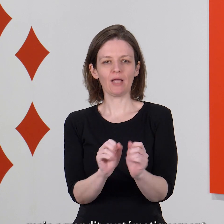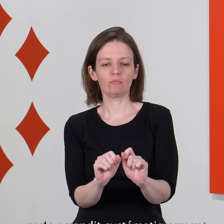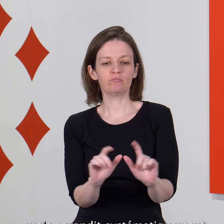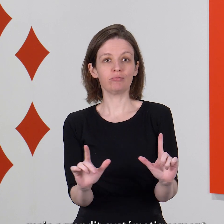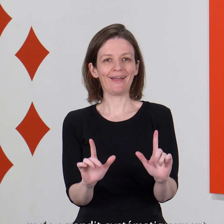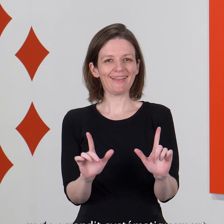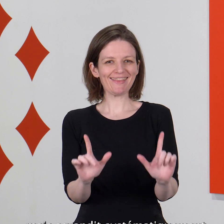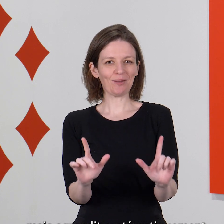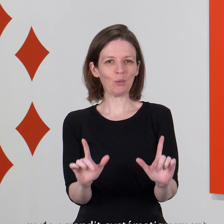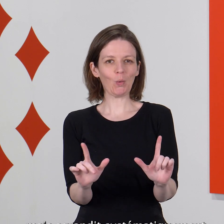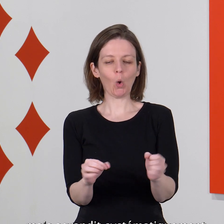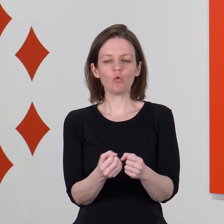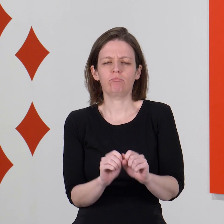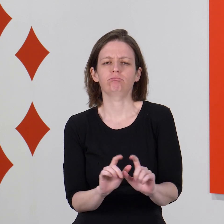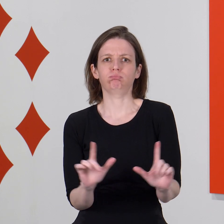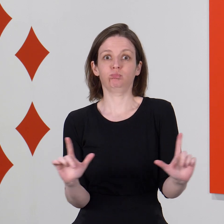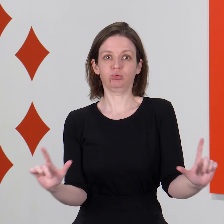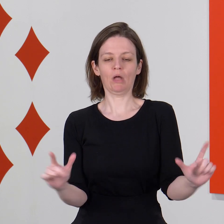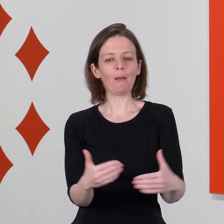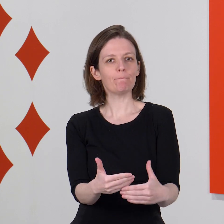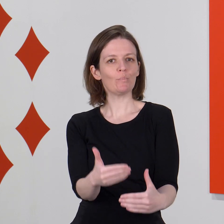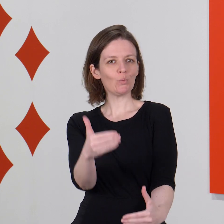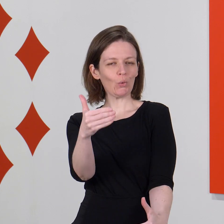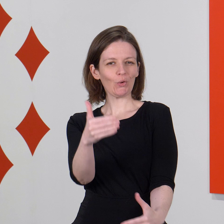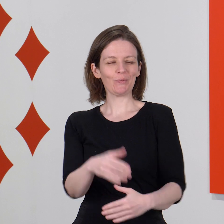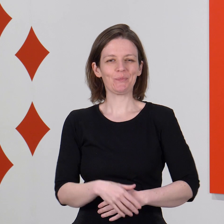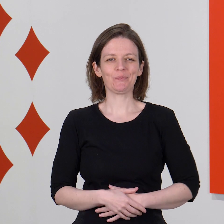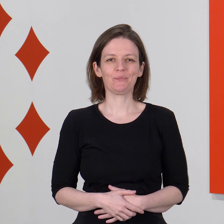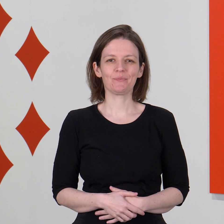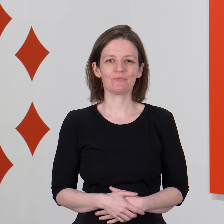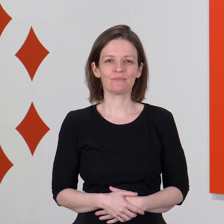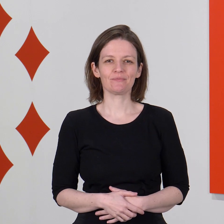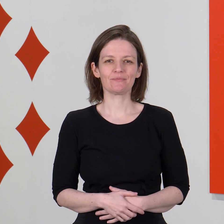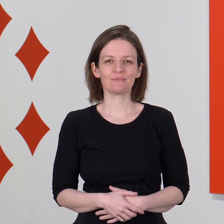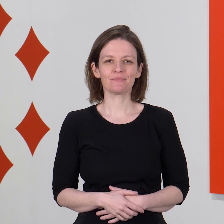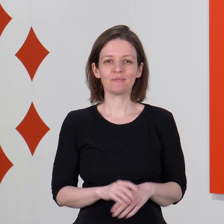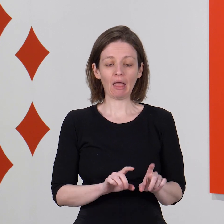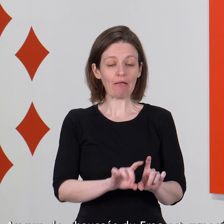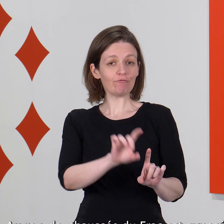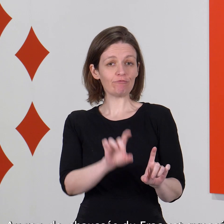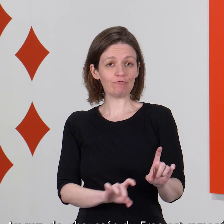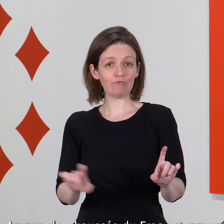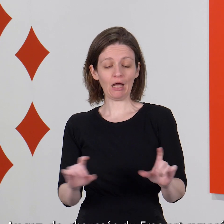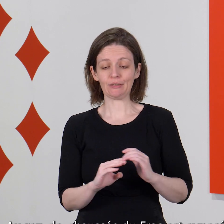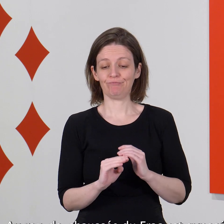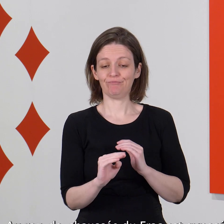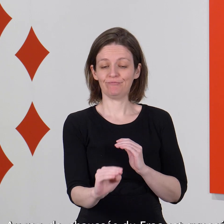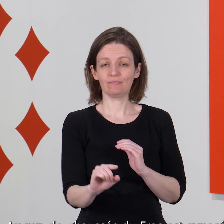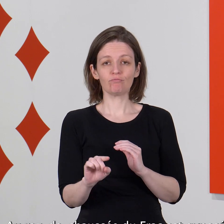systématiquement l'échelle originale pour l'adapter au format d'une toile ou d'un mur. Au rez-de-chaussée du FRAC